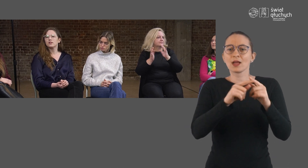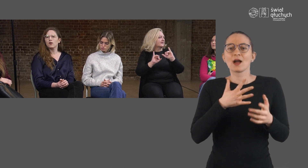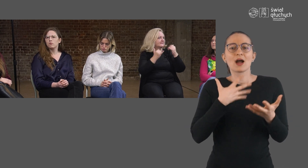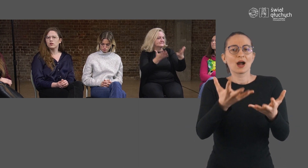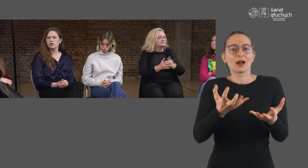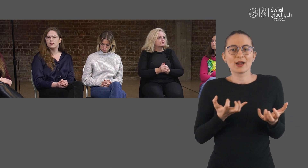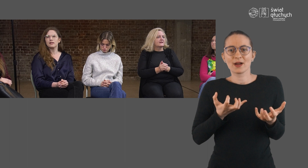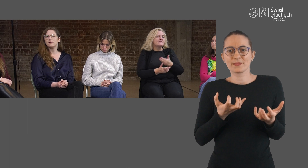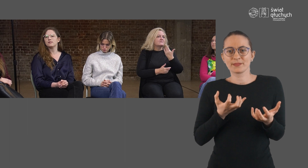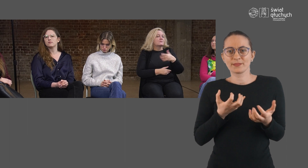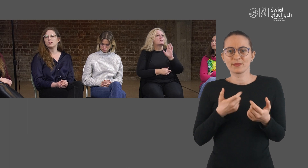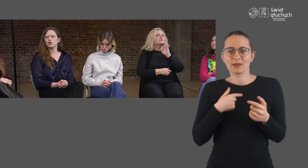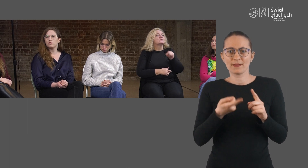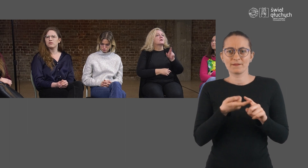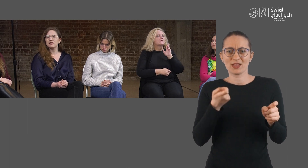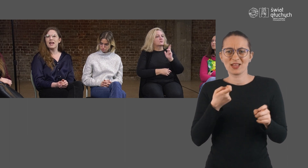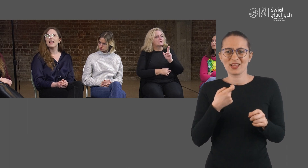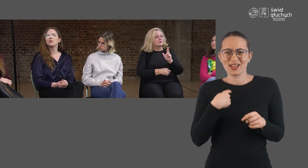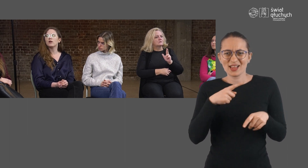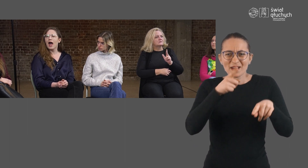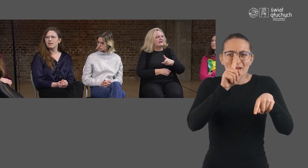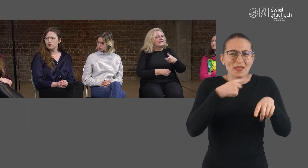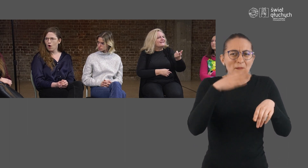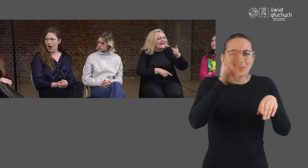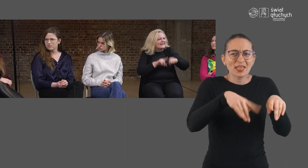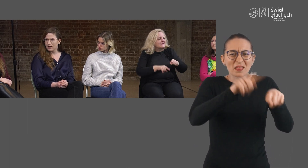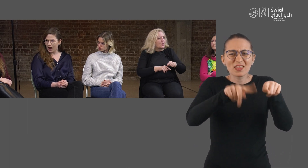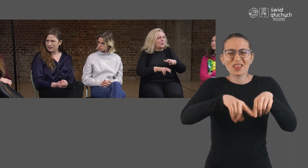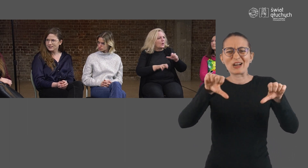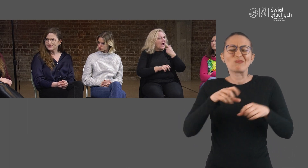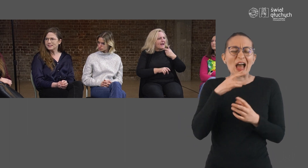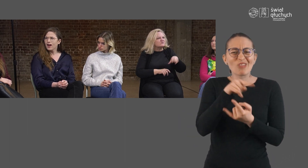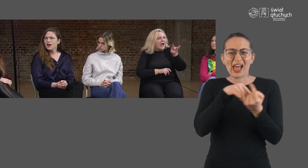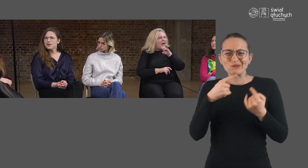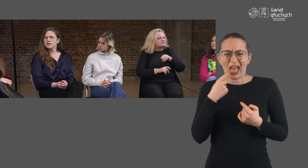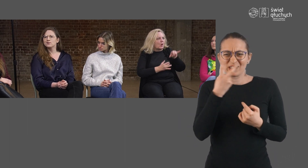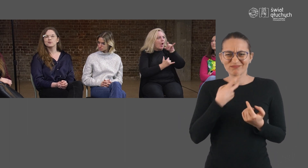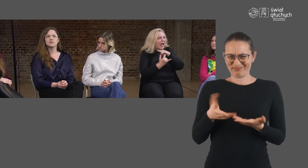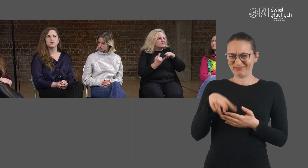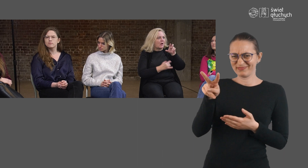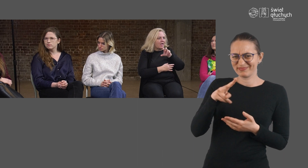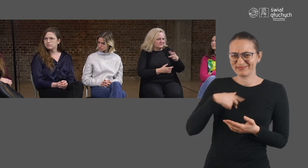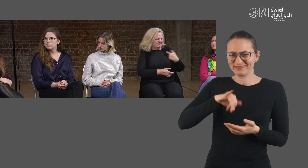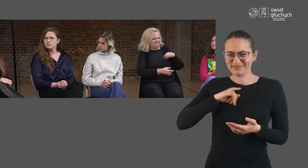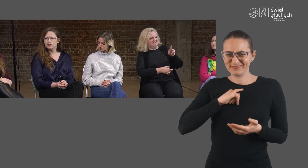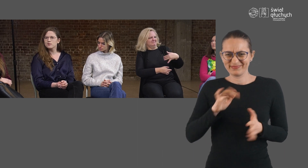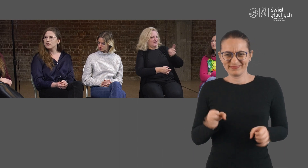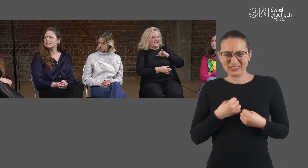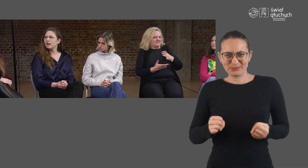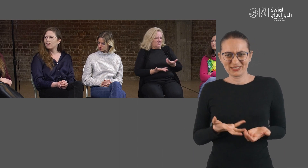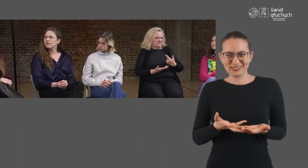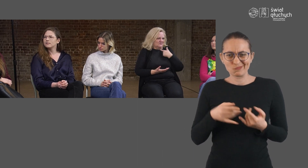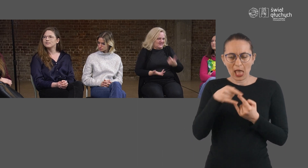wiem, czy to jest komfortowe, gdy ktoś powtarza nienaturalnym ruchem warg. Więc już brzmi